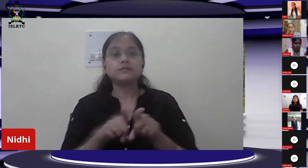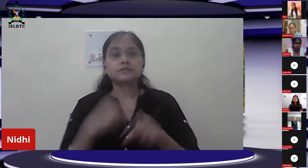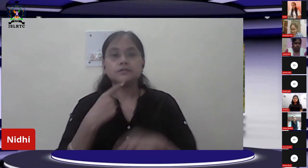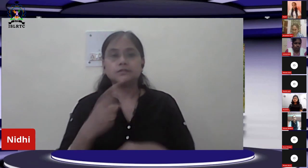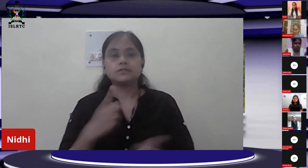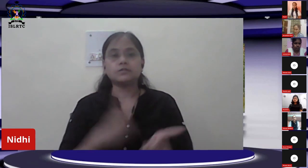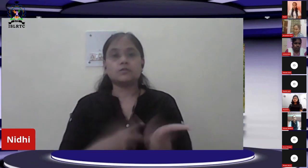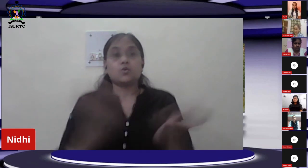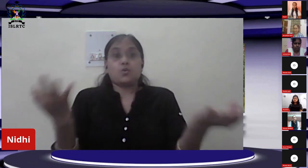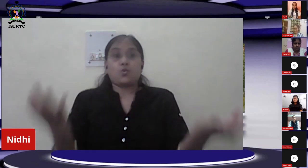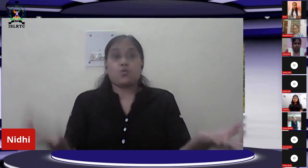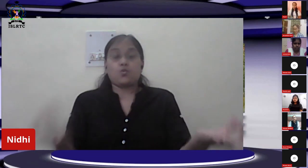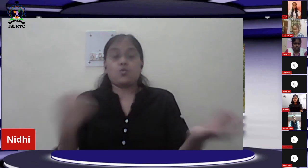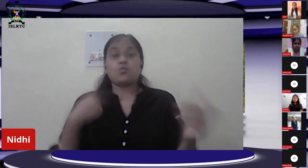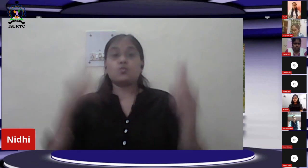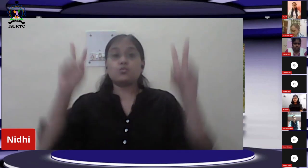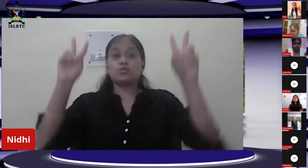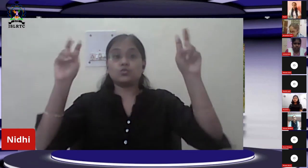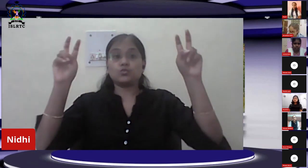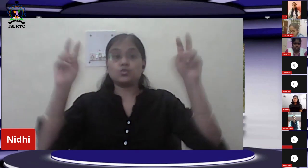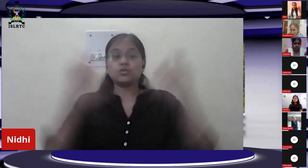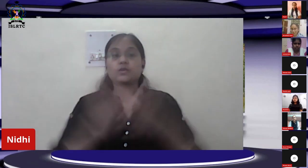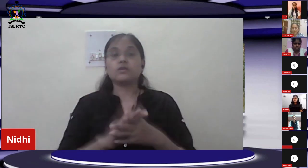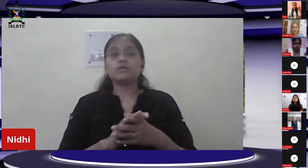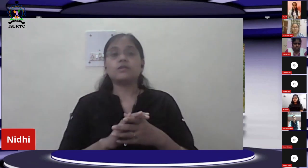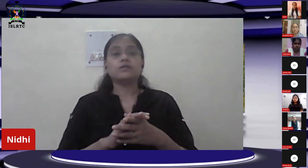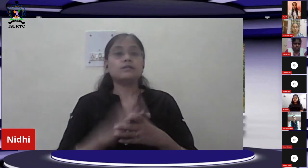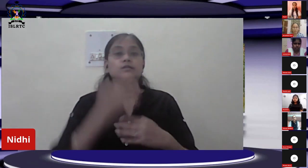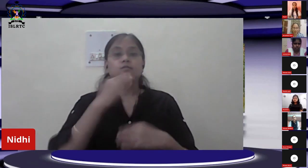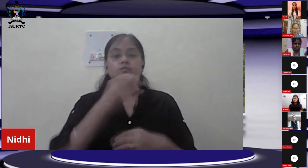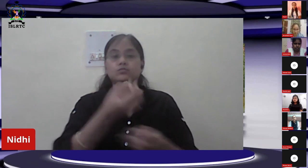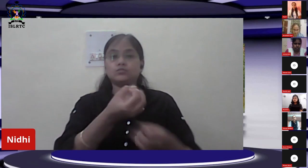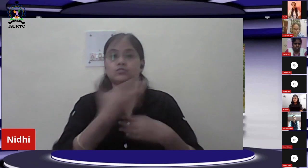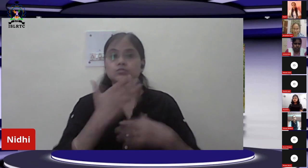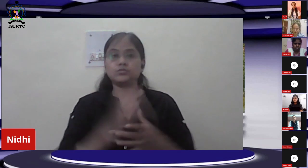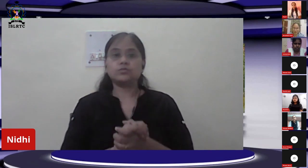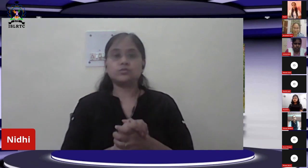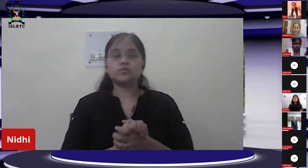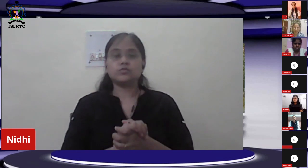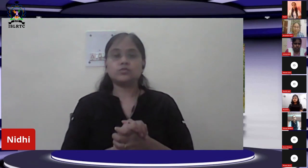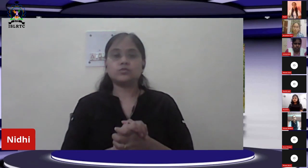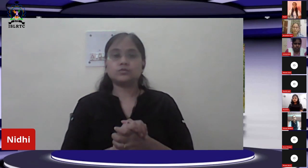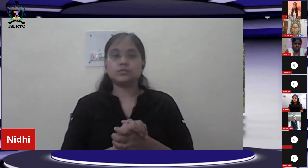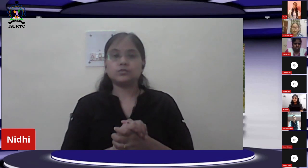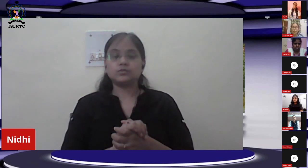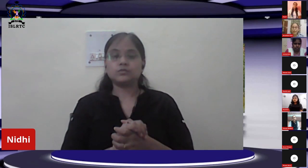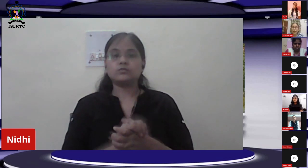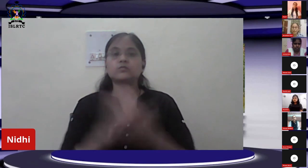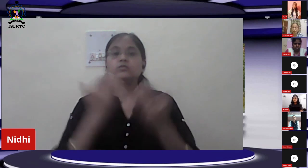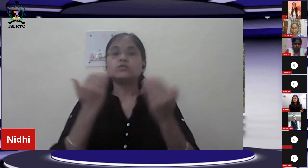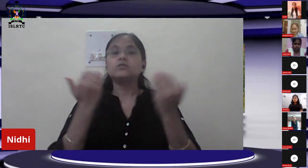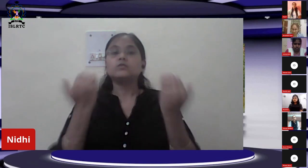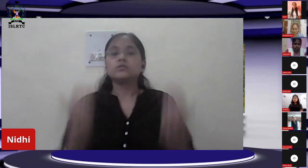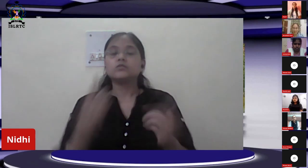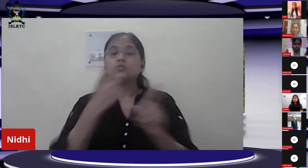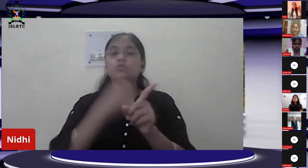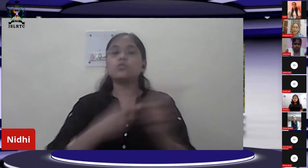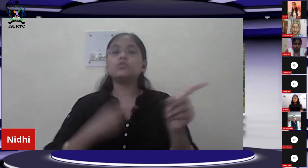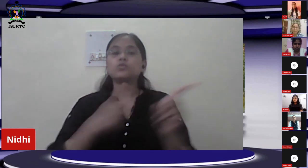हमारे अभी एक स्टूडेंट ने शेयर किया कि जो हमारा इस वर्तमान इस साल का जो थीम है कि योगा के साथ रहें घर